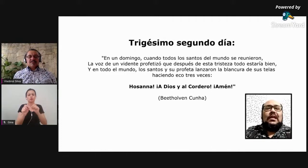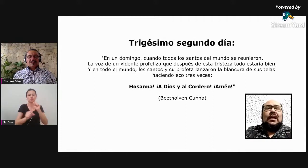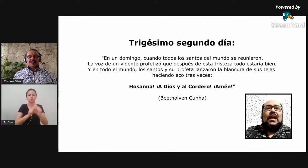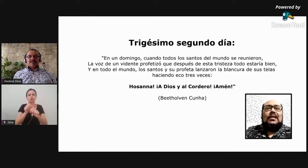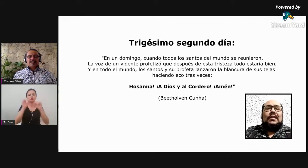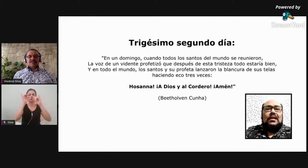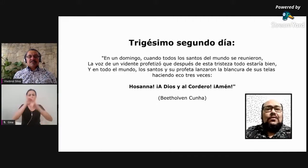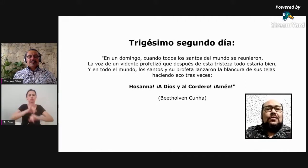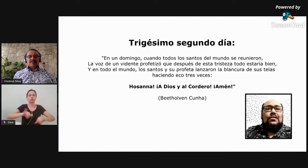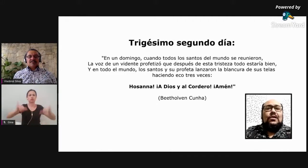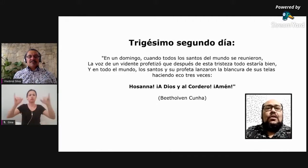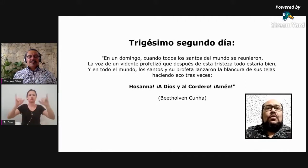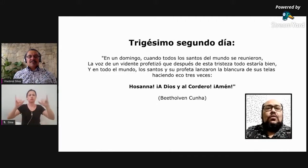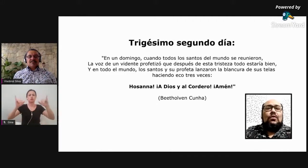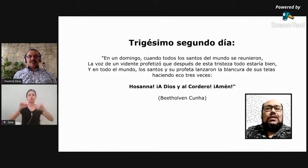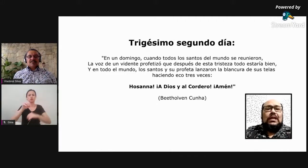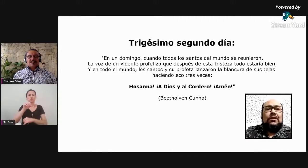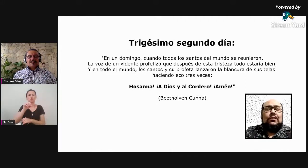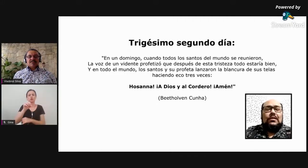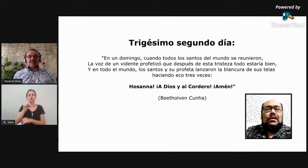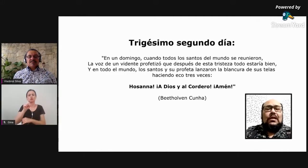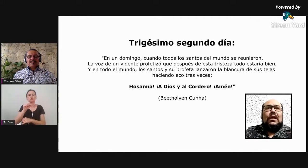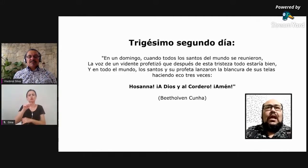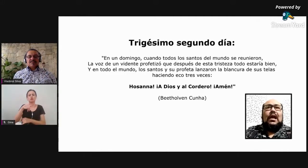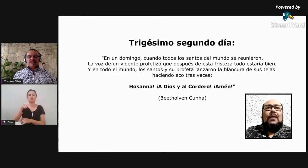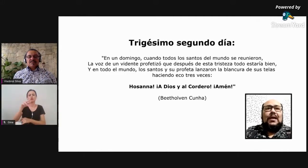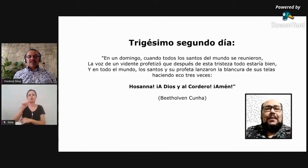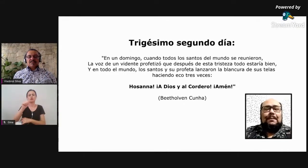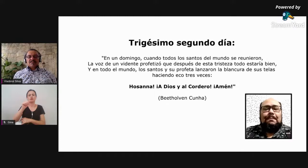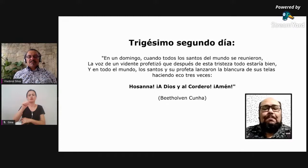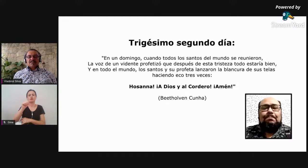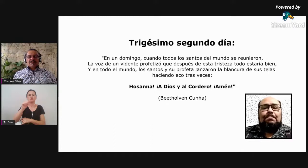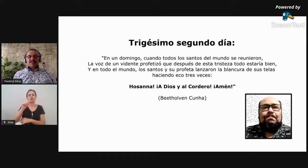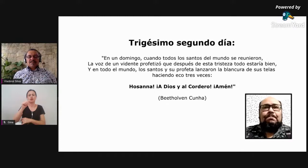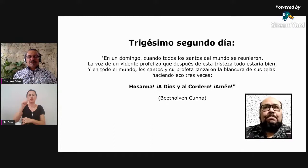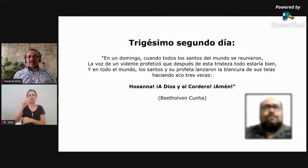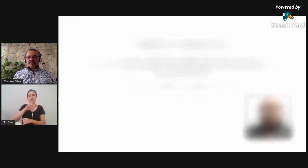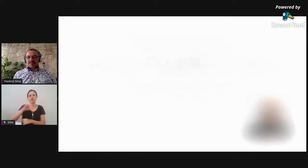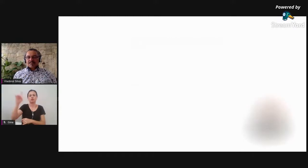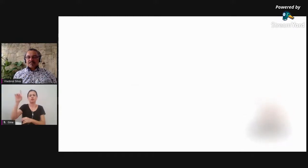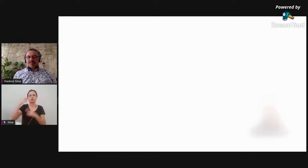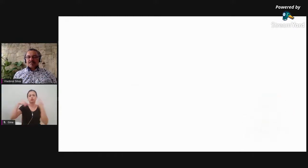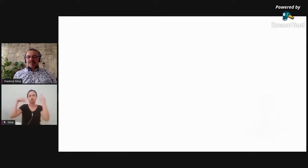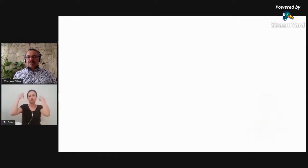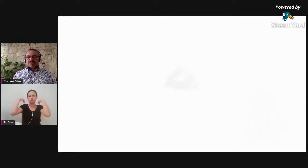Hosana a Deus e o Cordeiro. Amém.